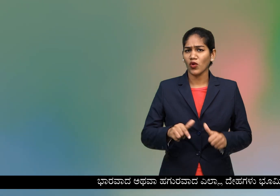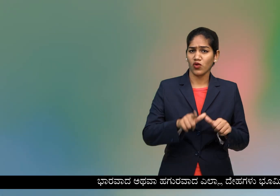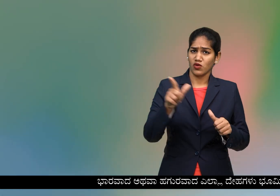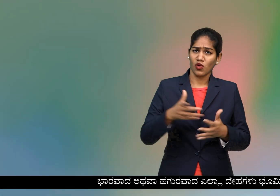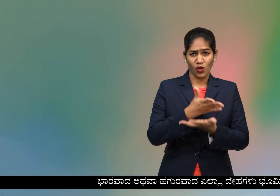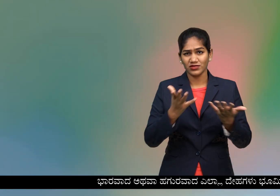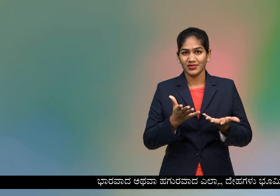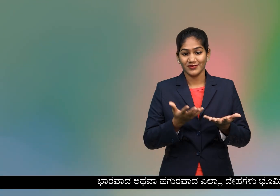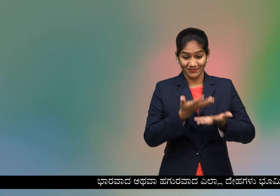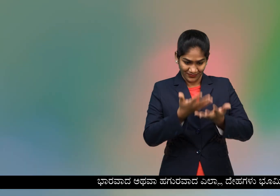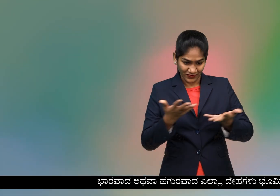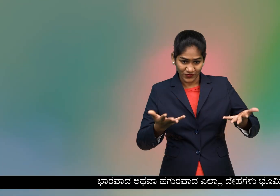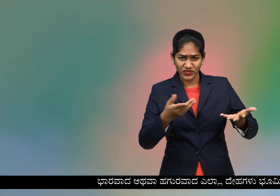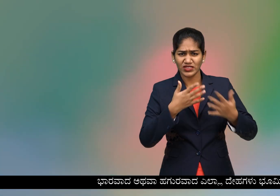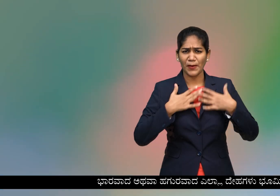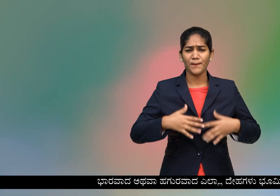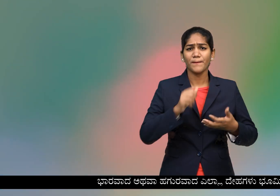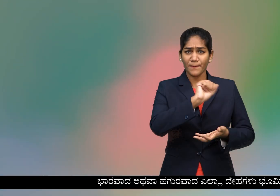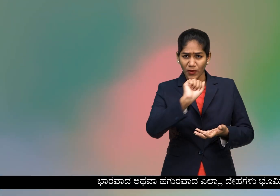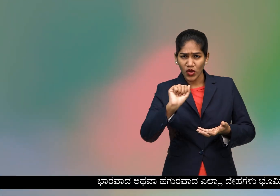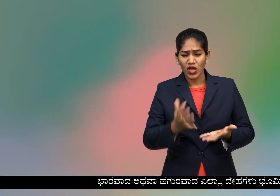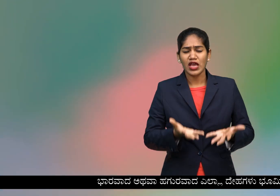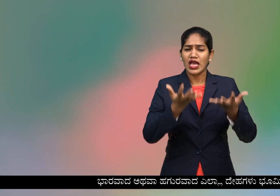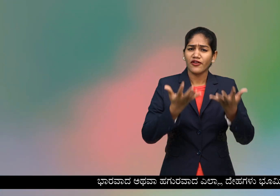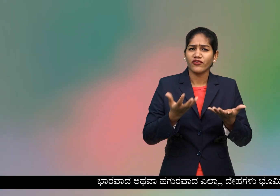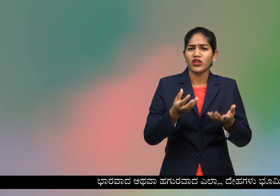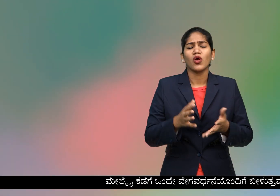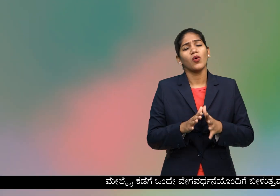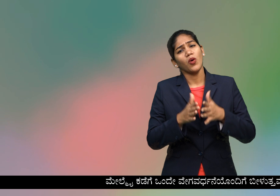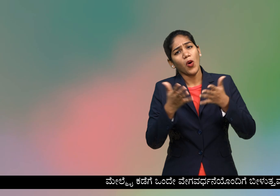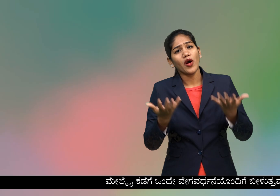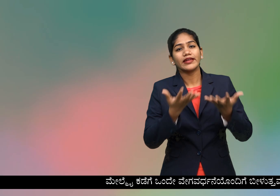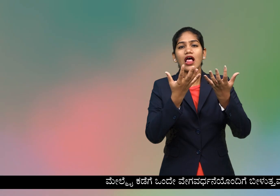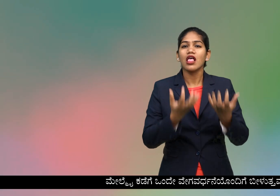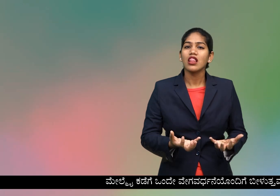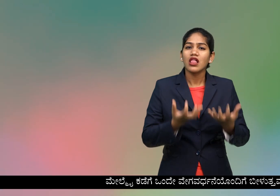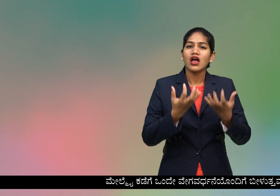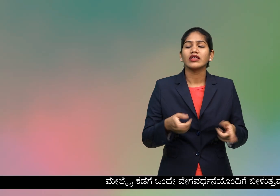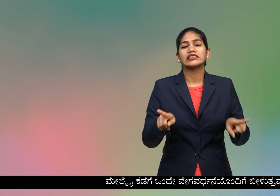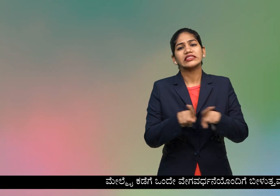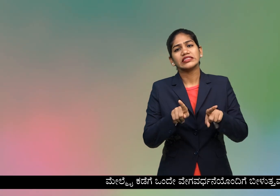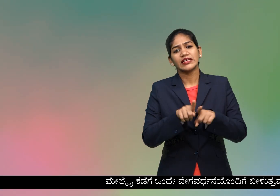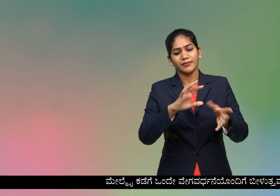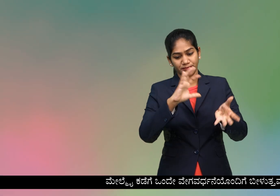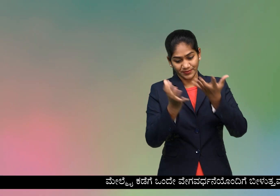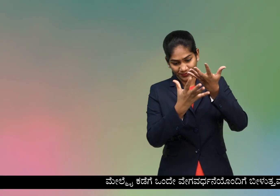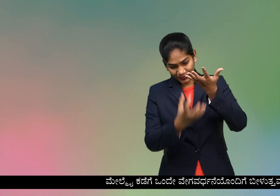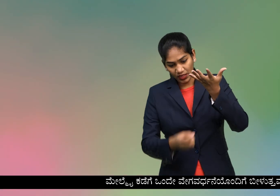ಭಾರವಾದ ಅಥವಾ ಹಗುರವಾದ ಎಲ್ಲ ದೇಹಗಳು ಭೂಮಿಯ ಮೇಲ್ಮೈ ಕಡೆಗೆ ಒಂದೇ ವೇಗವರ್ಧನೆಯೊಂದಿಗೆ ಬೀಳುತ್ತವೆ.